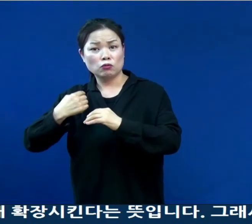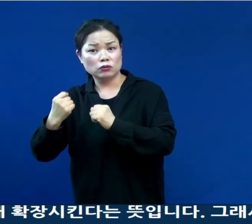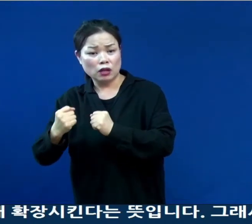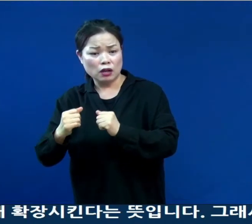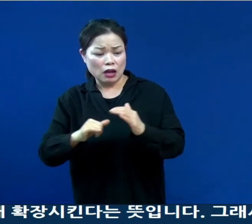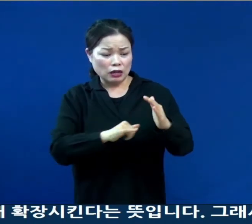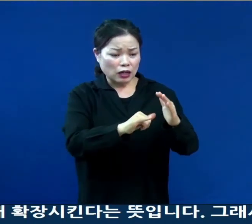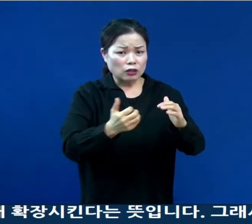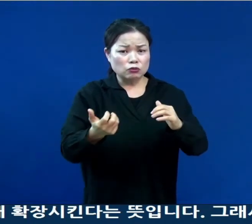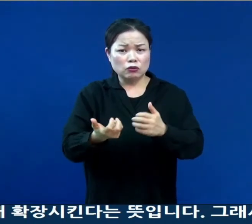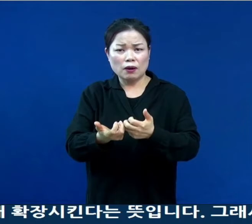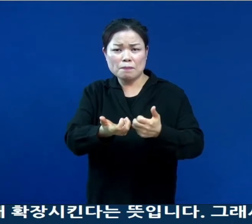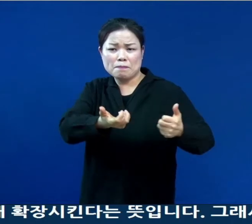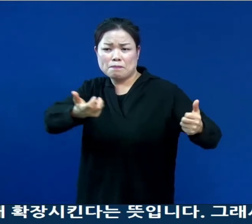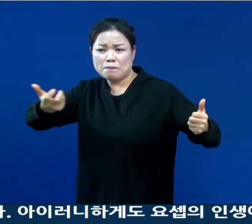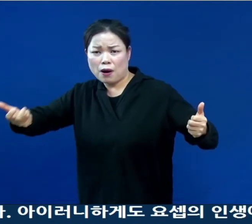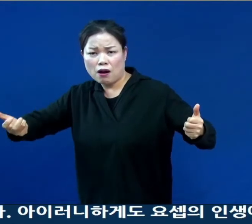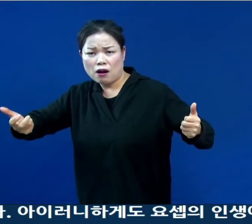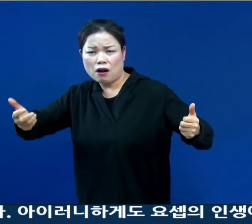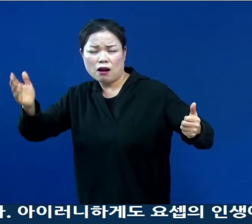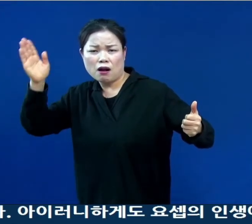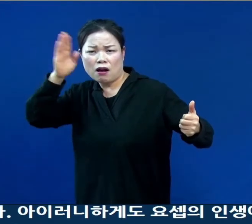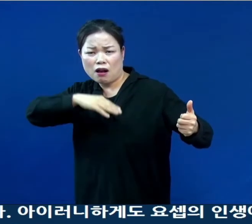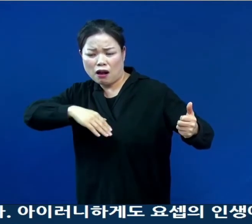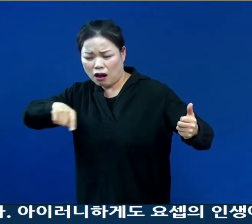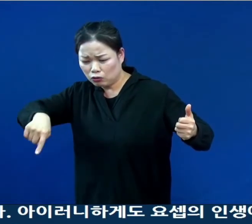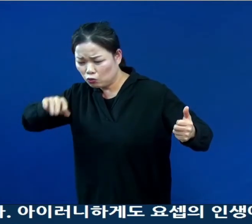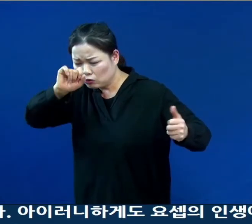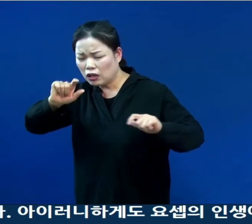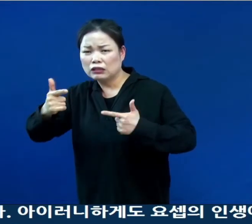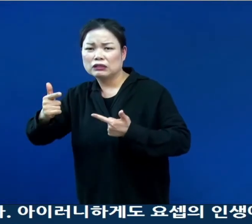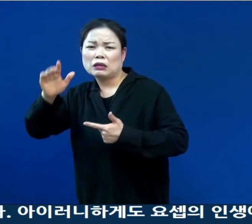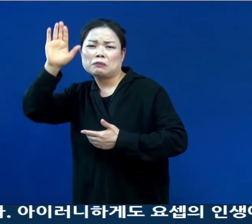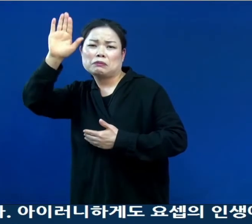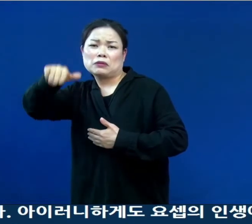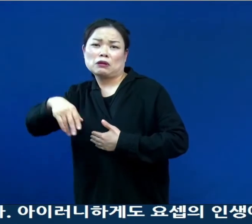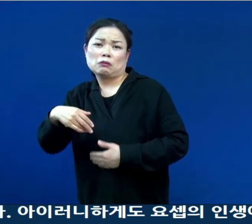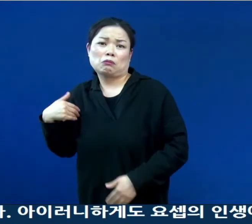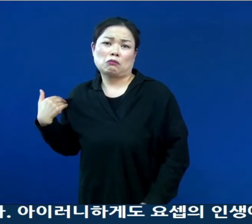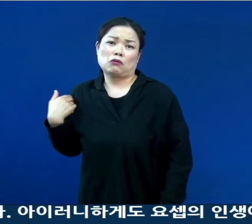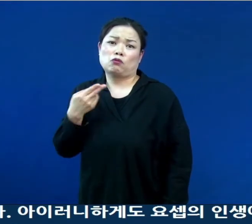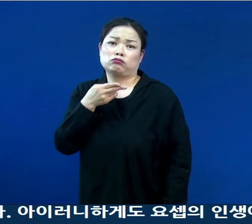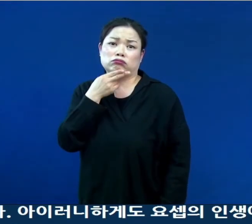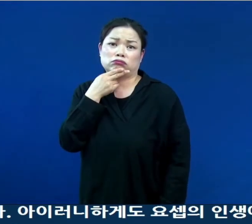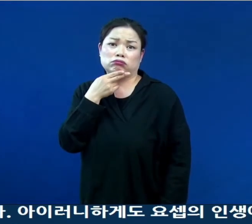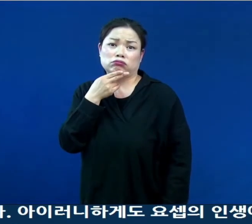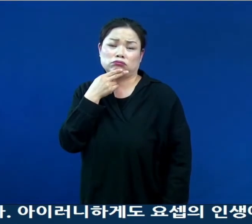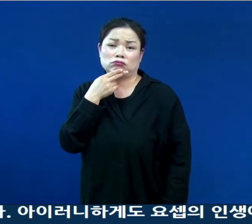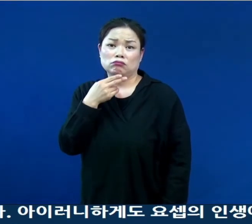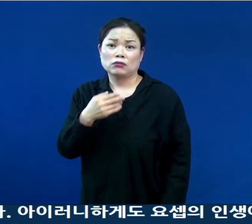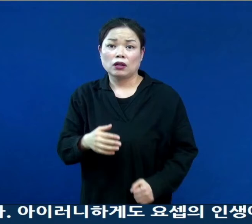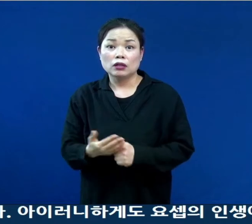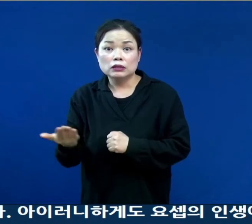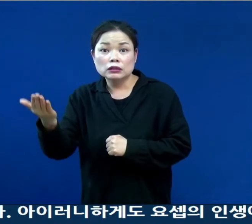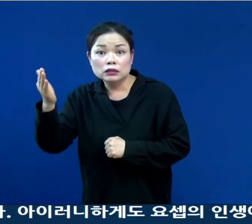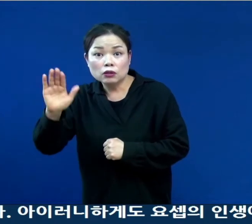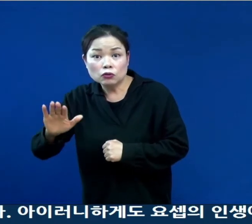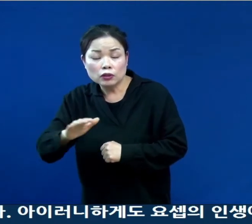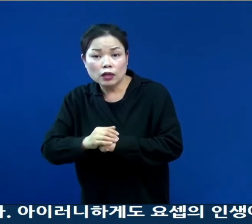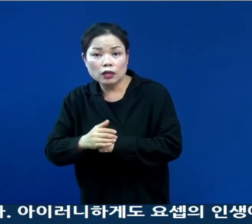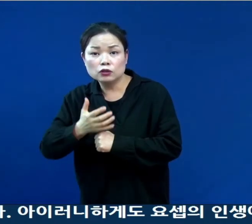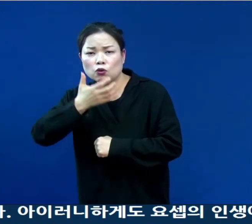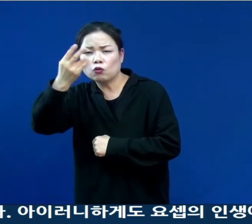가족과 떨어져 매우 취약한 상태에 있으며 미래는 가려져 있습니다. 그런데